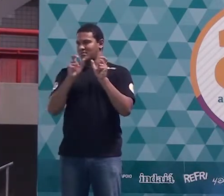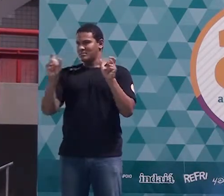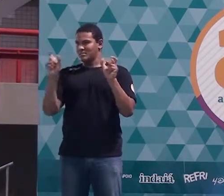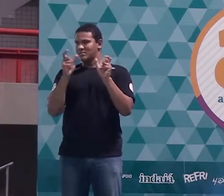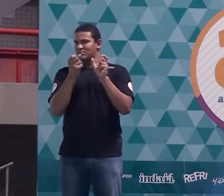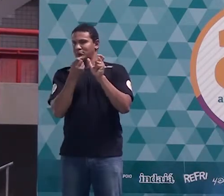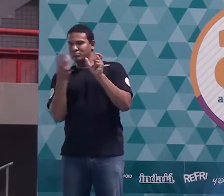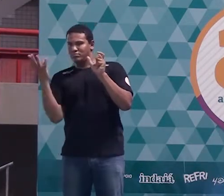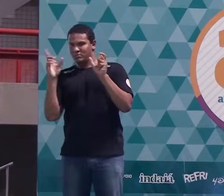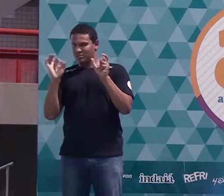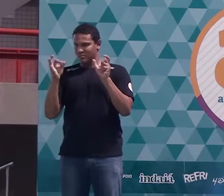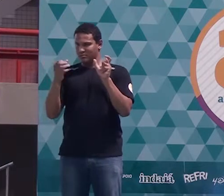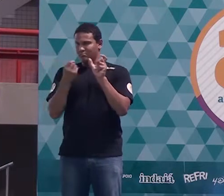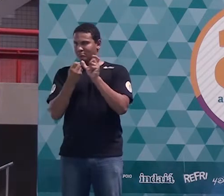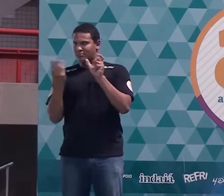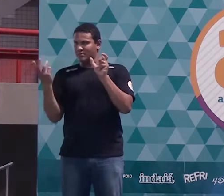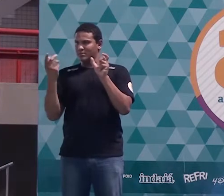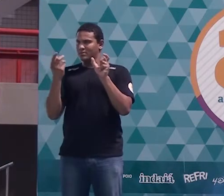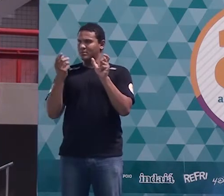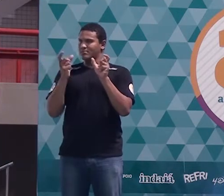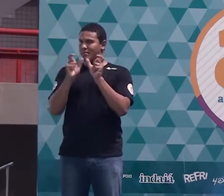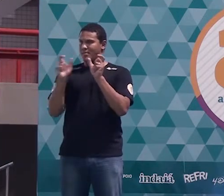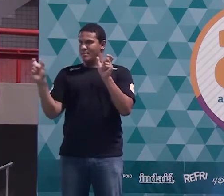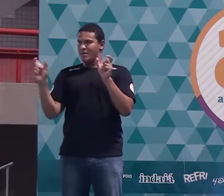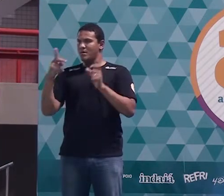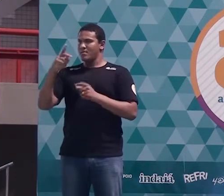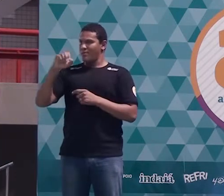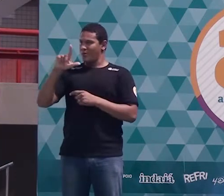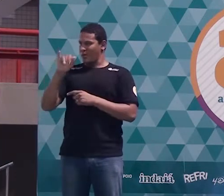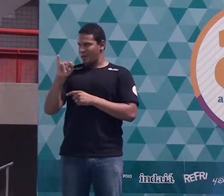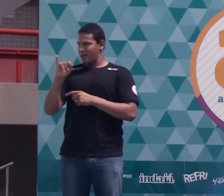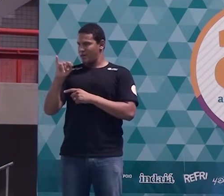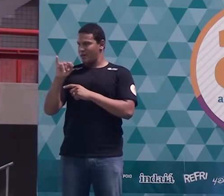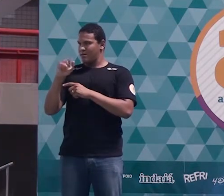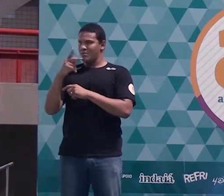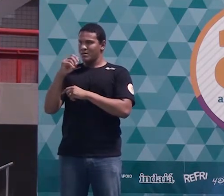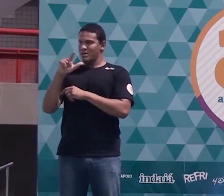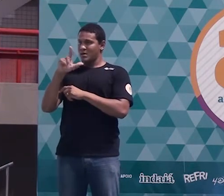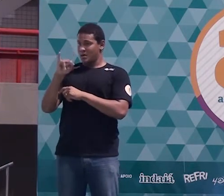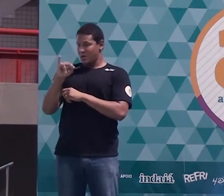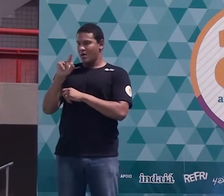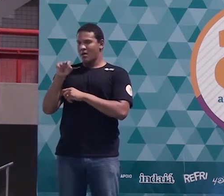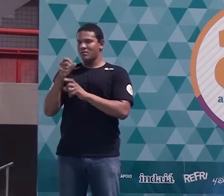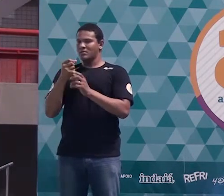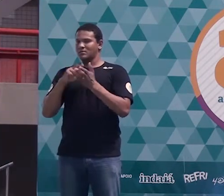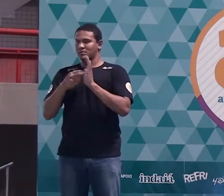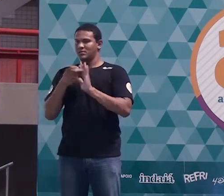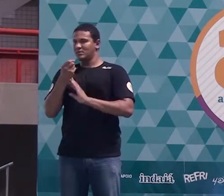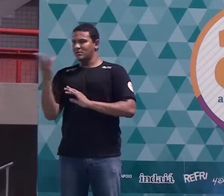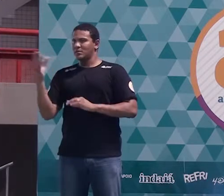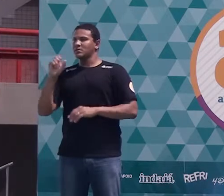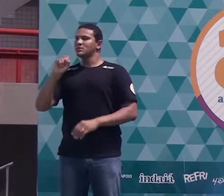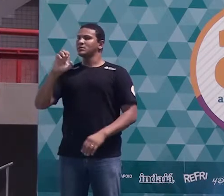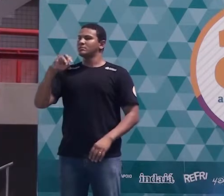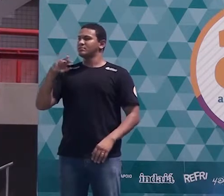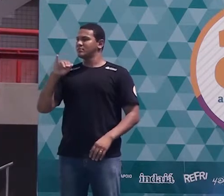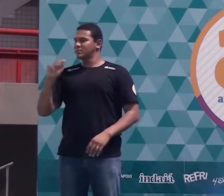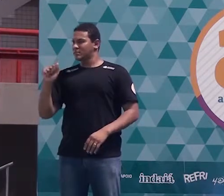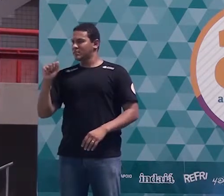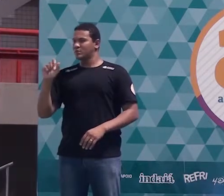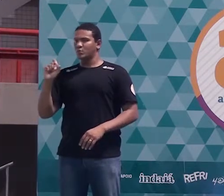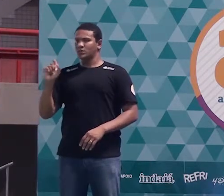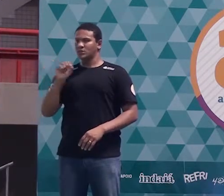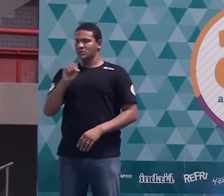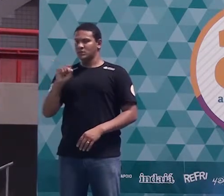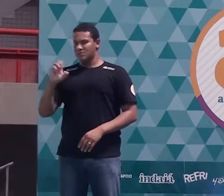Várias sílabas. Então se lembre que esse poli quer dizer várias, muitas. Semia. Às vezes na